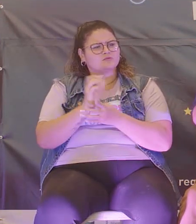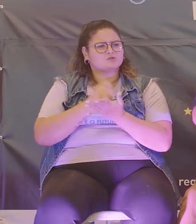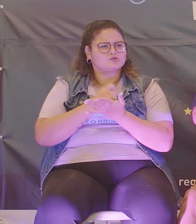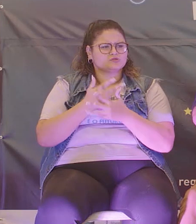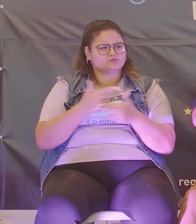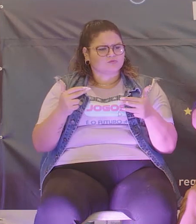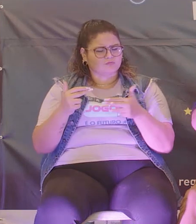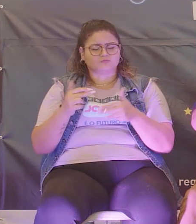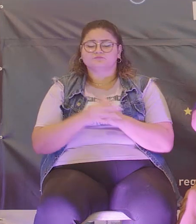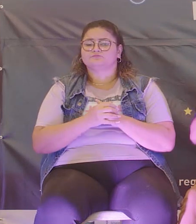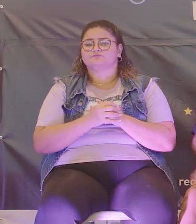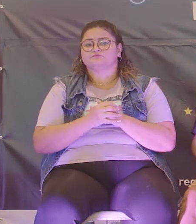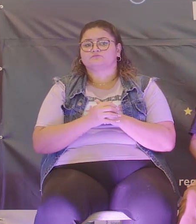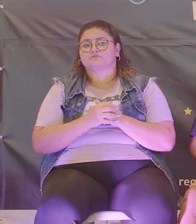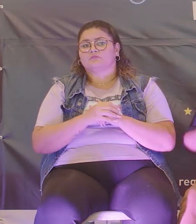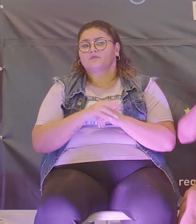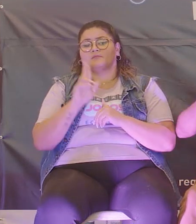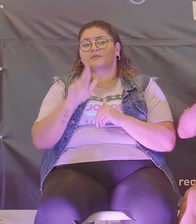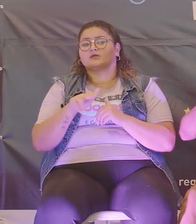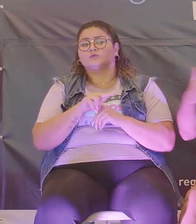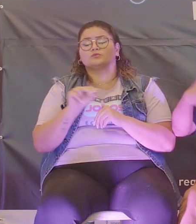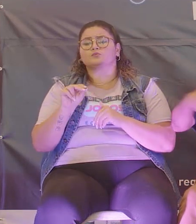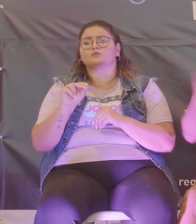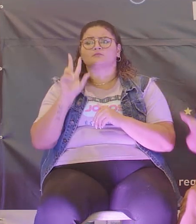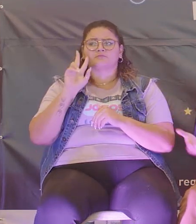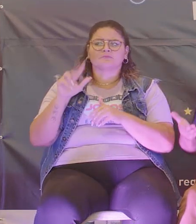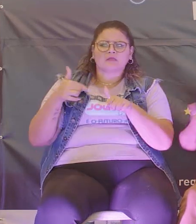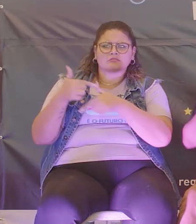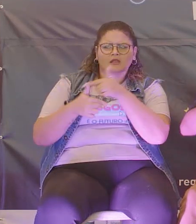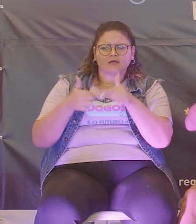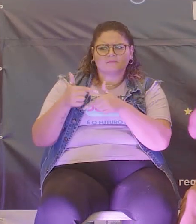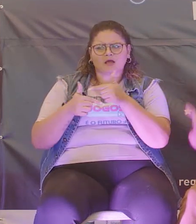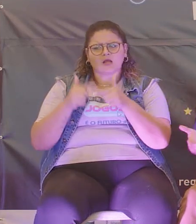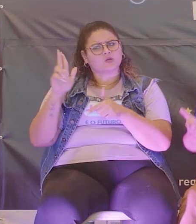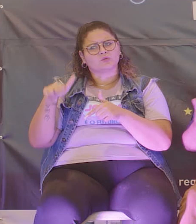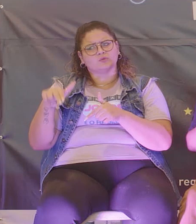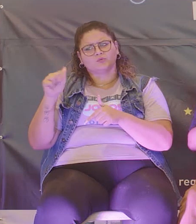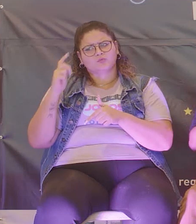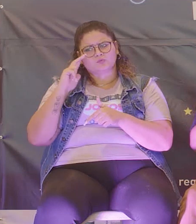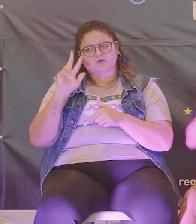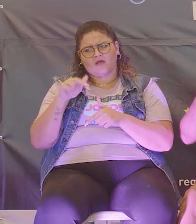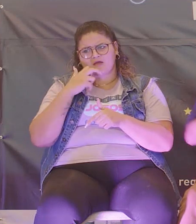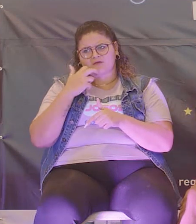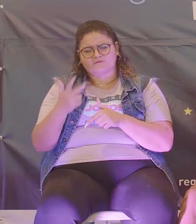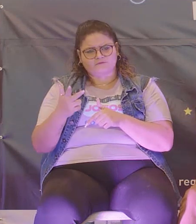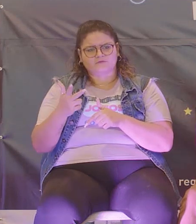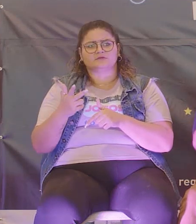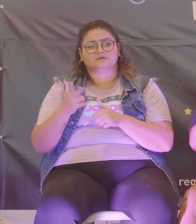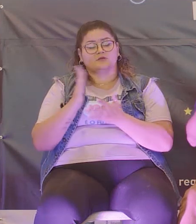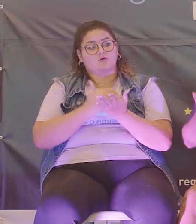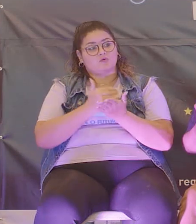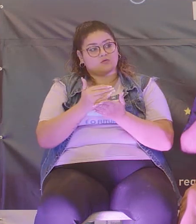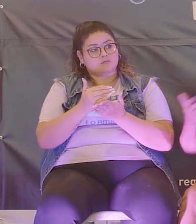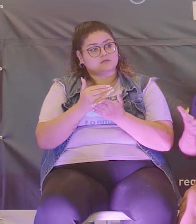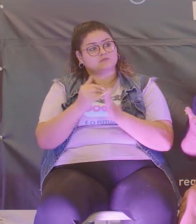esse tipo de coisa. Só que nunca foi uma opção, nunca vi alguém que trabalhou com jogos, nunca vi alguém que fazia isso. Então eu comecei trabalhando com